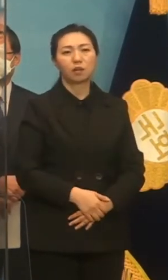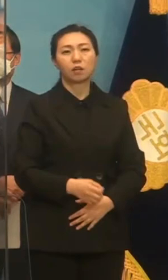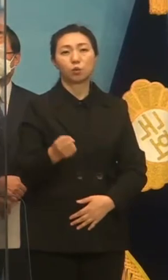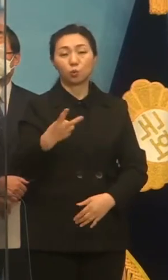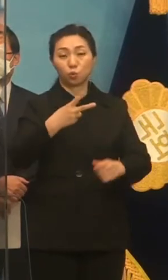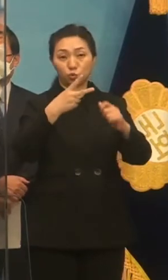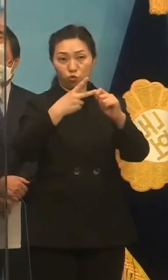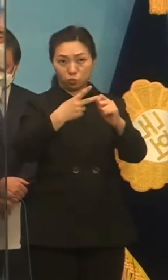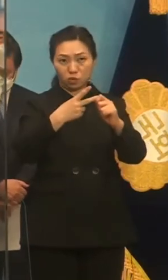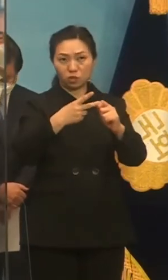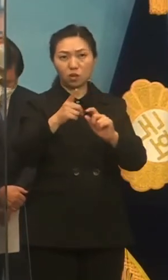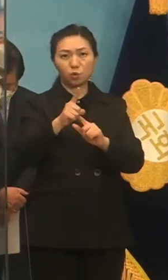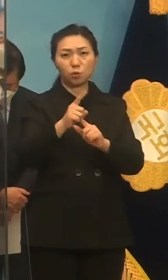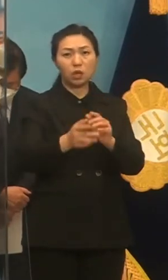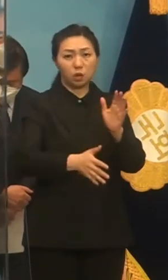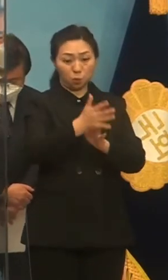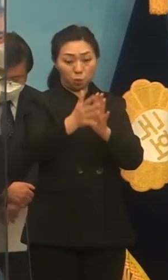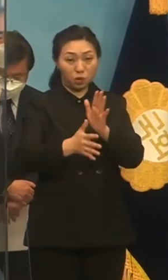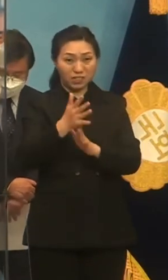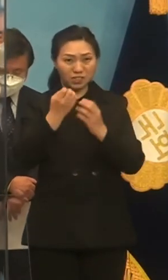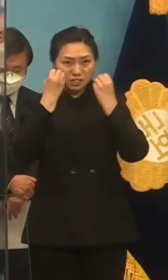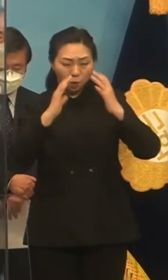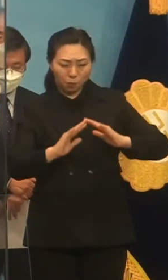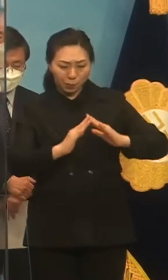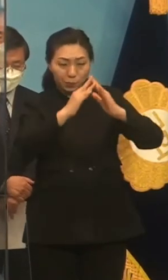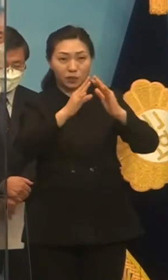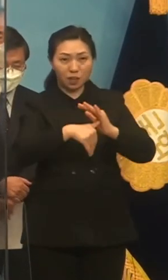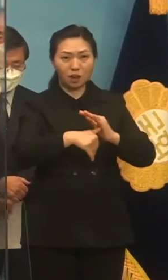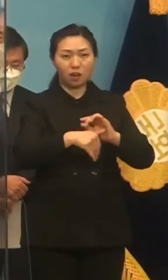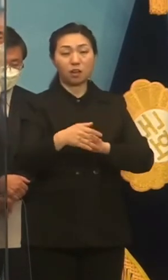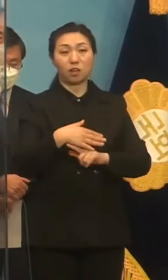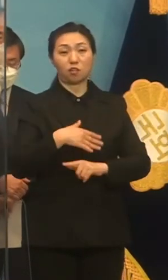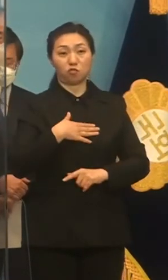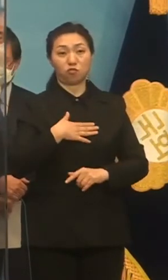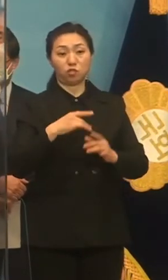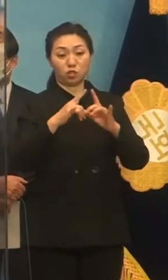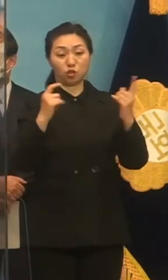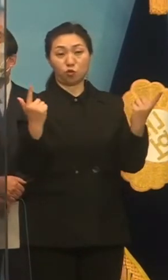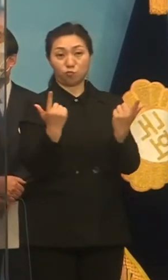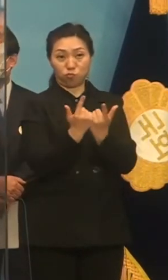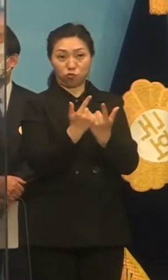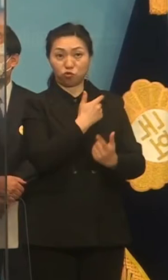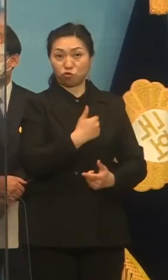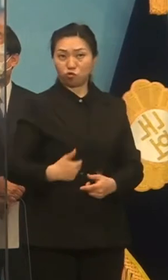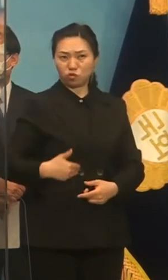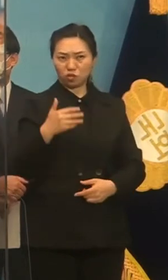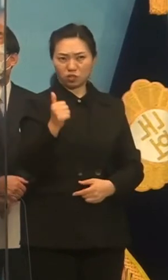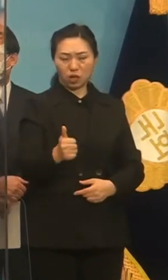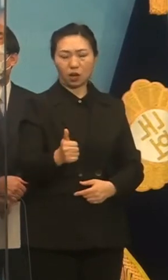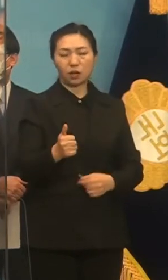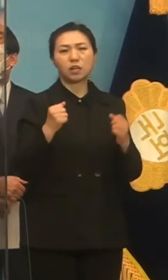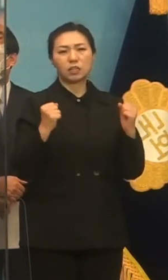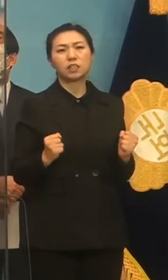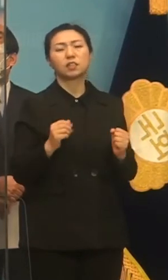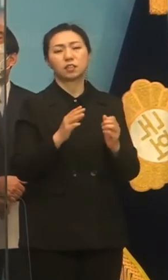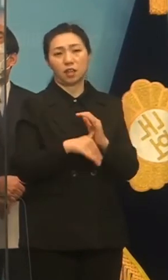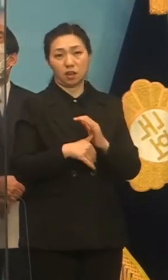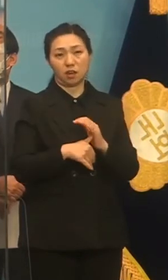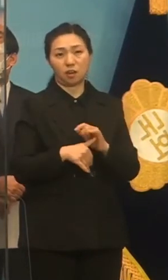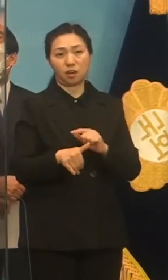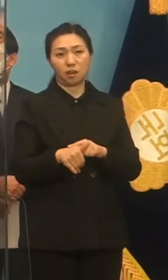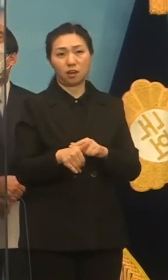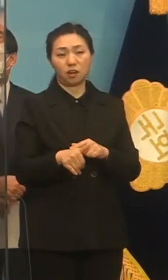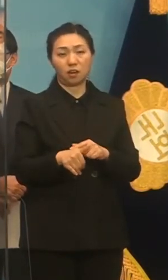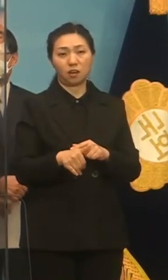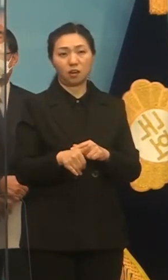때문에 도시 개 밖에 나가는 과정에 있어서 저속 성장세를 경험으로 볼 때 어 성구 l